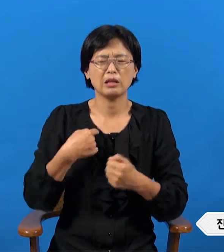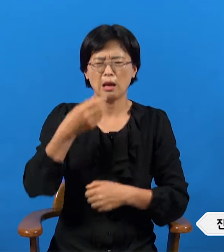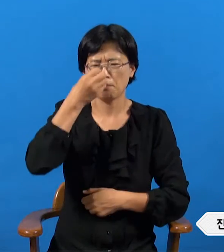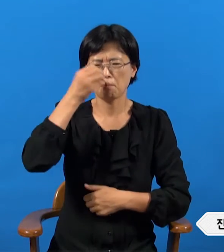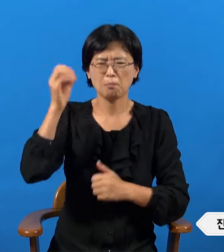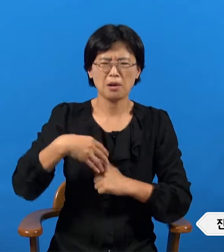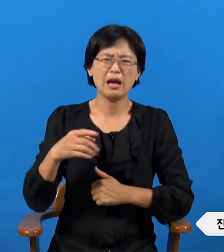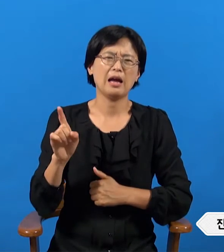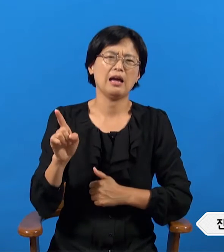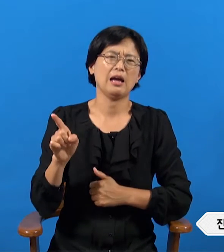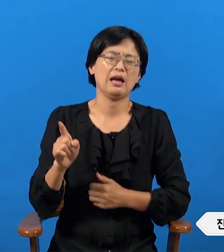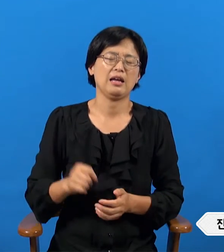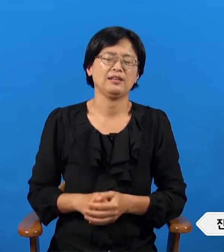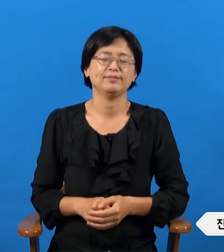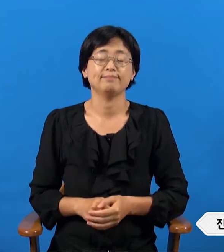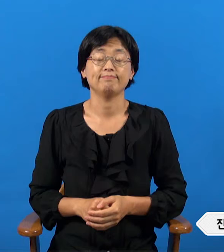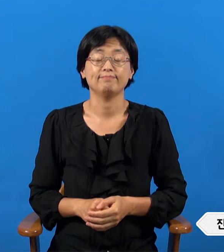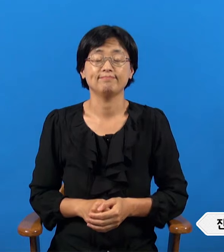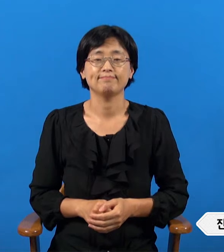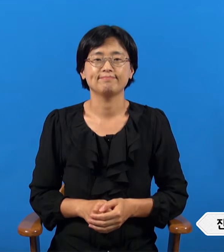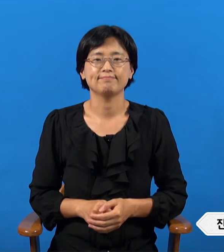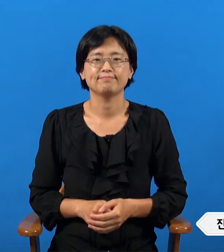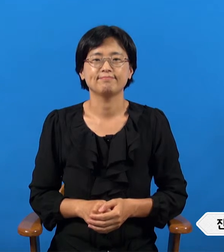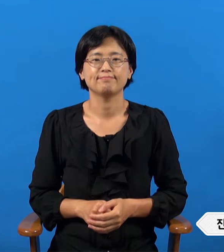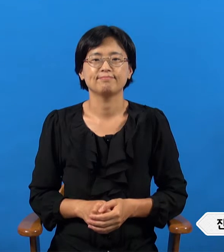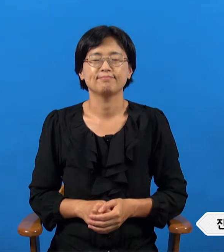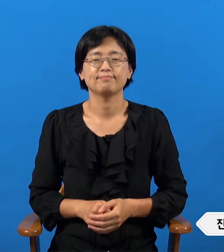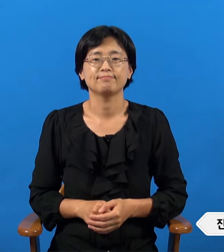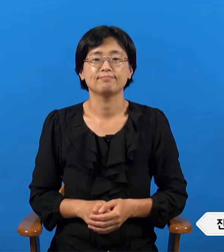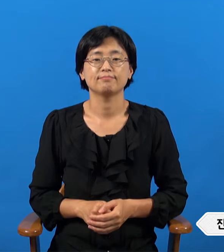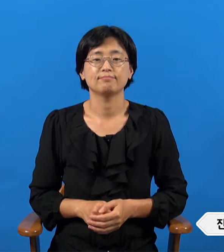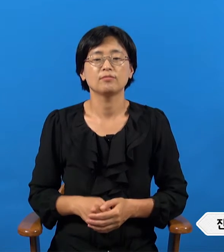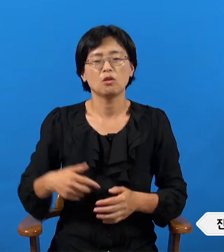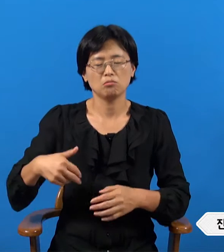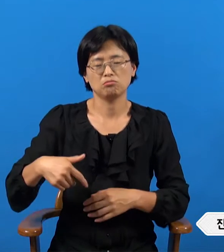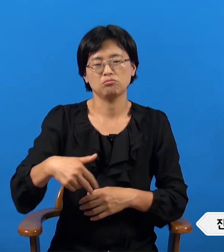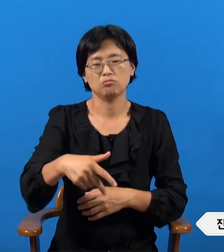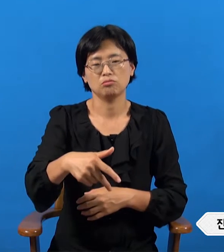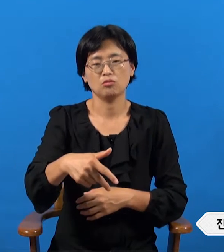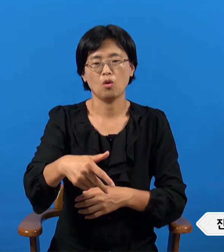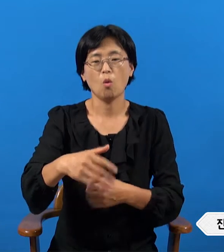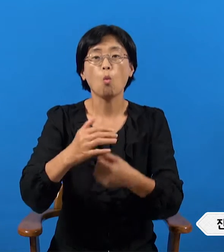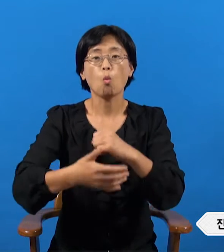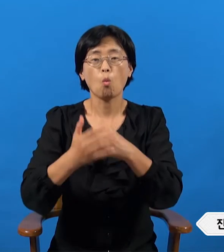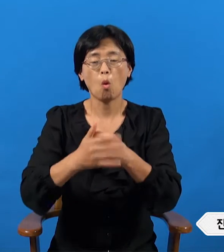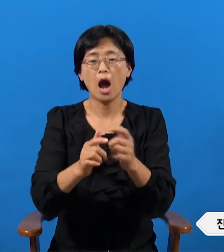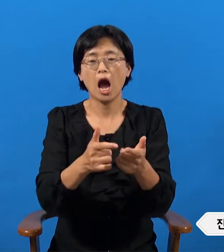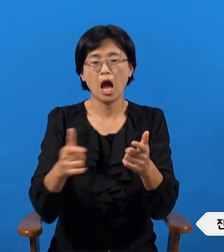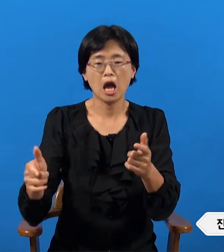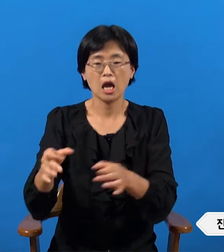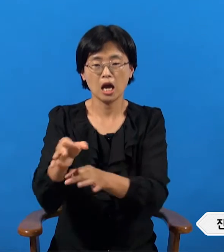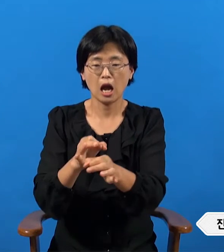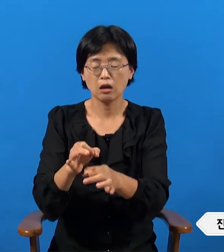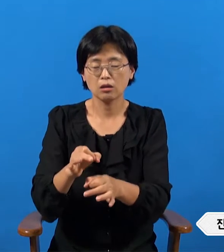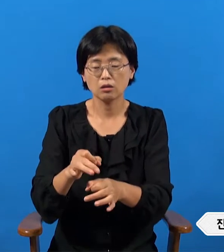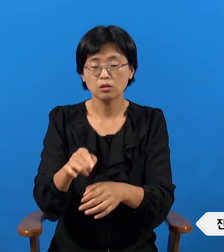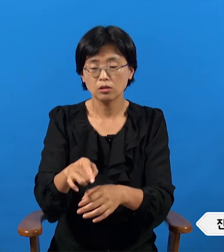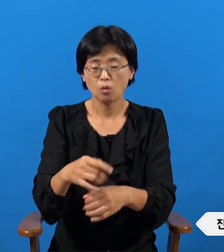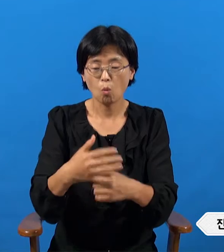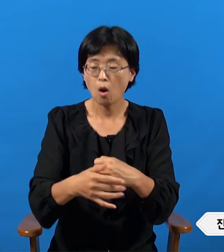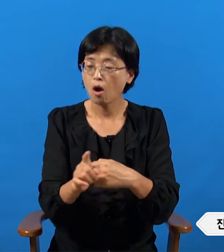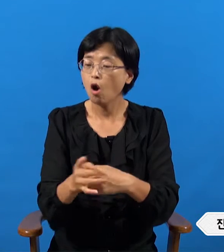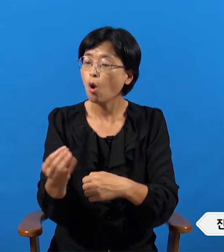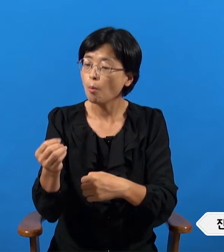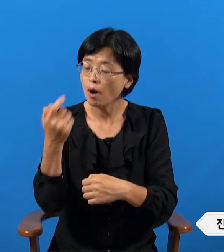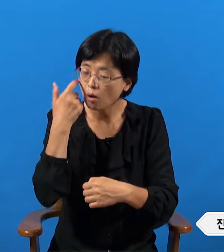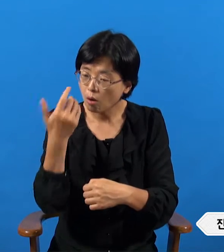나를 무시하는구나 라고 생각이 들었습니다. 과일 가게에 가서 과일을 고릅니다. 주인